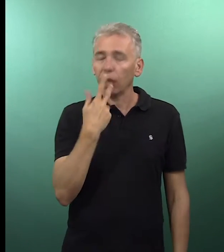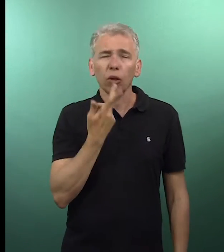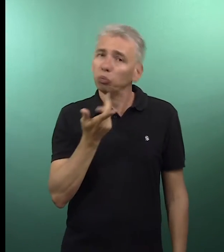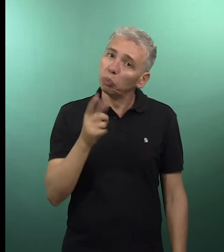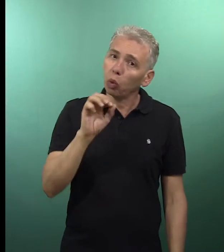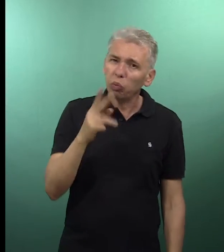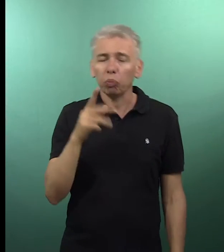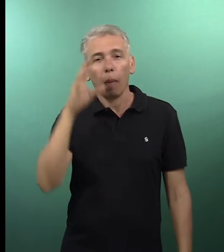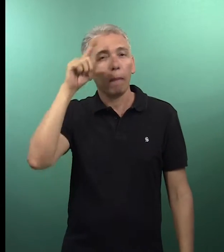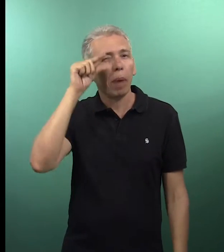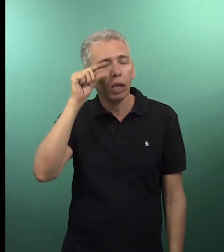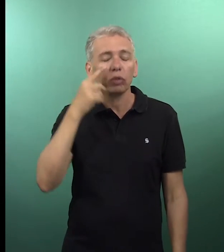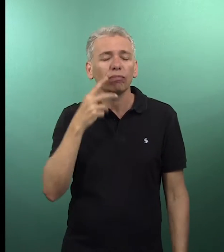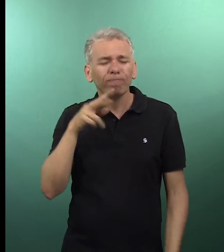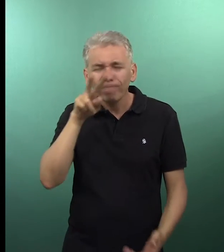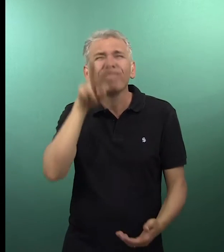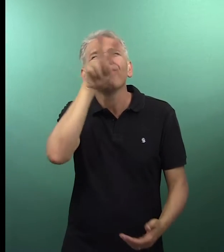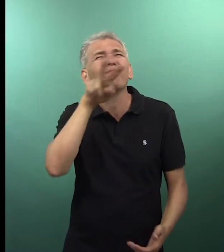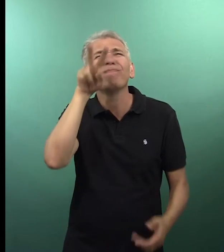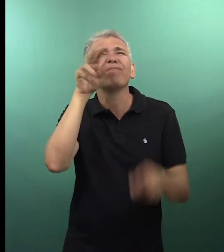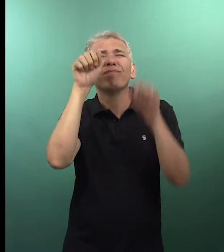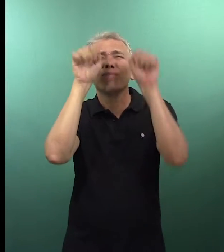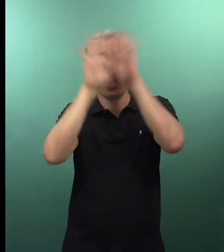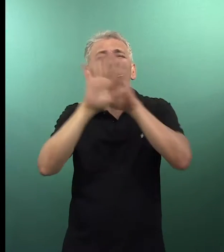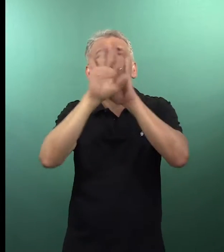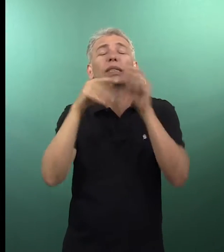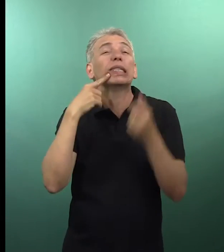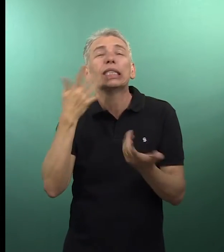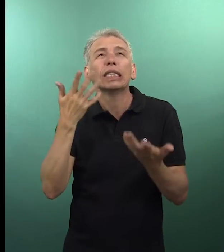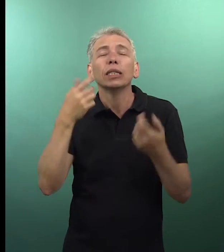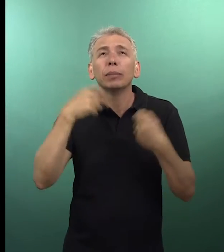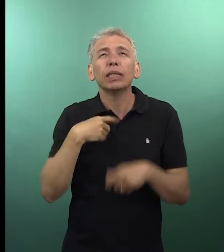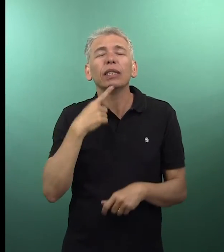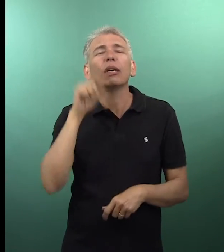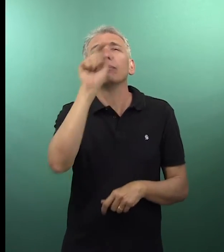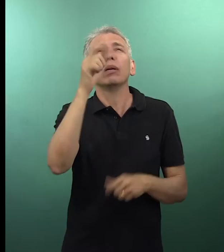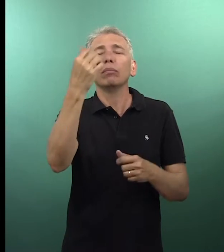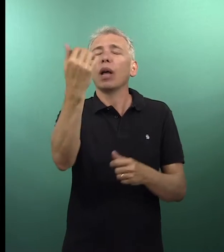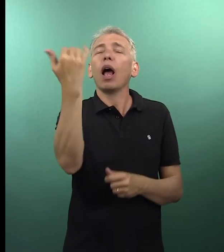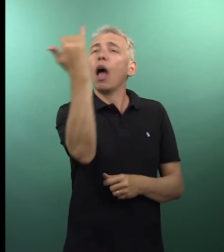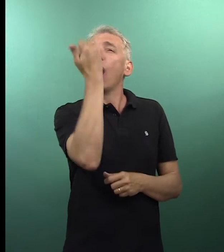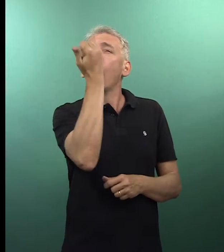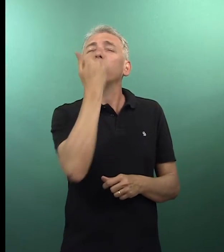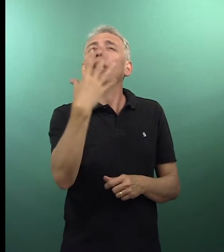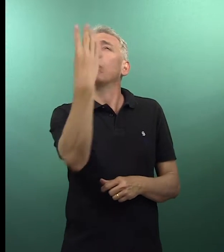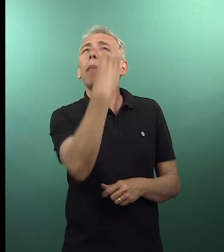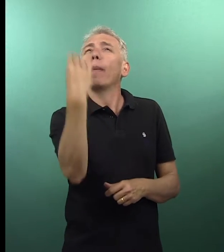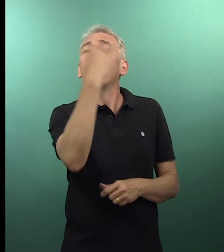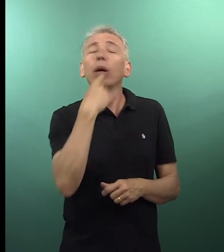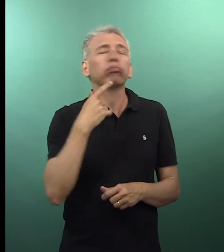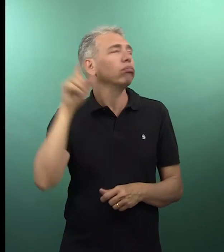de áudio e vídeo utilizadas na internet e inciso 16 webchat aplicações de